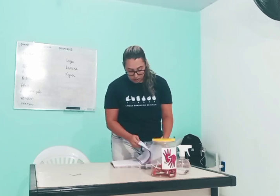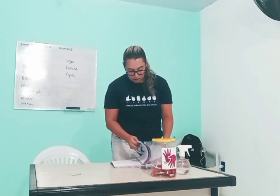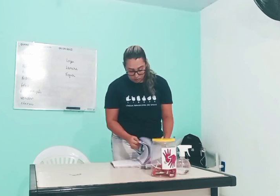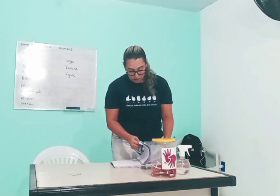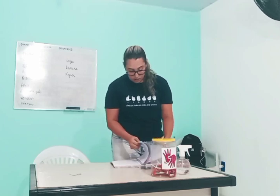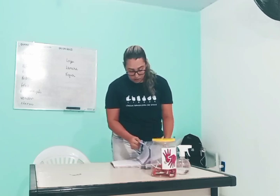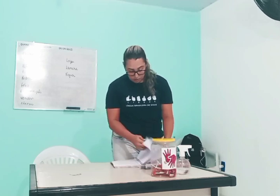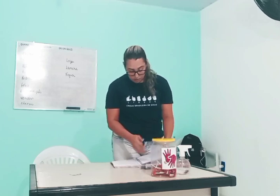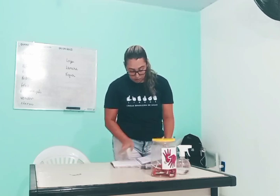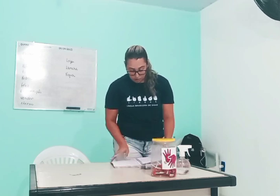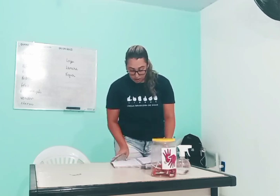aqui um exemplo.